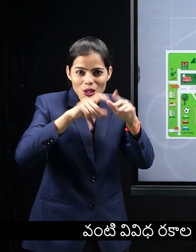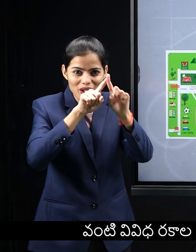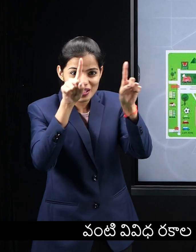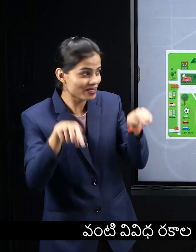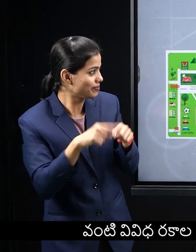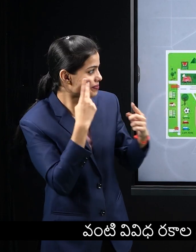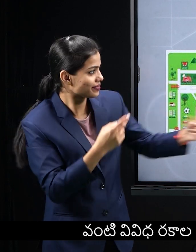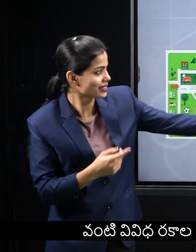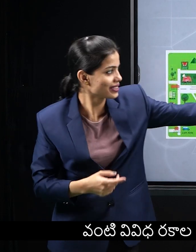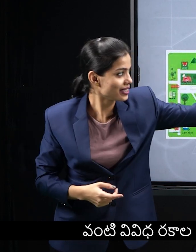కనిపిస్తాయి.